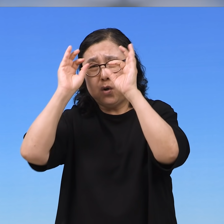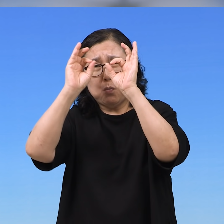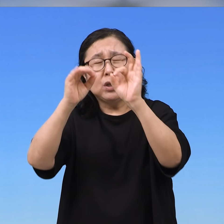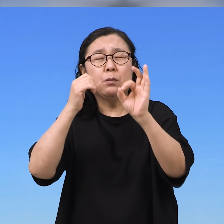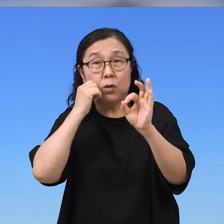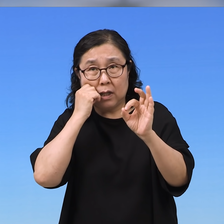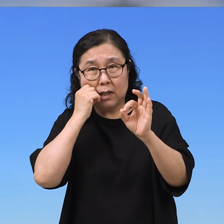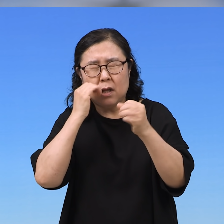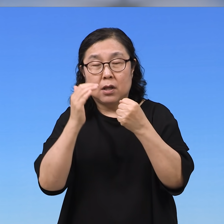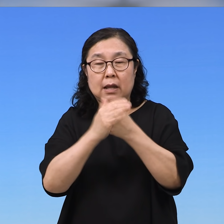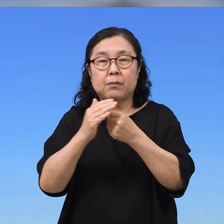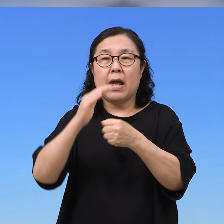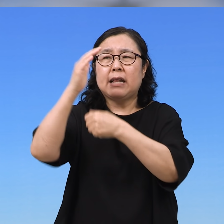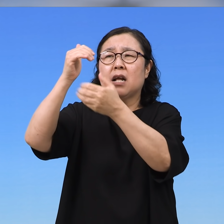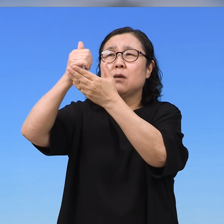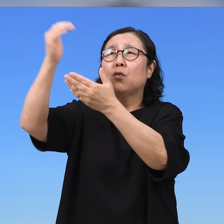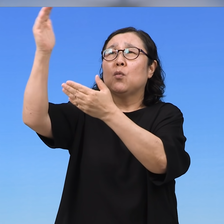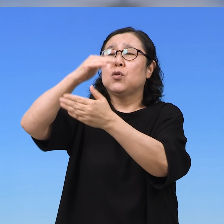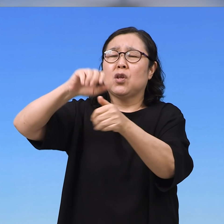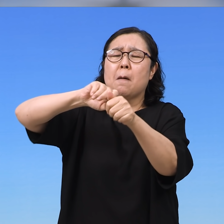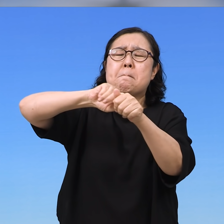롯이 겪어야 하는 징계.